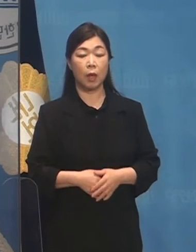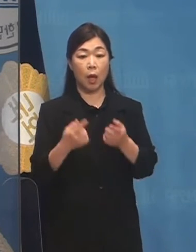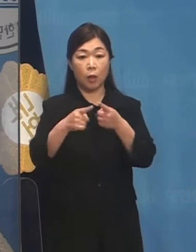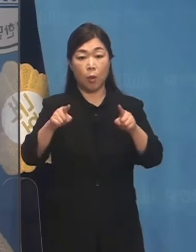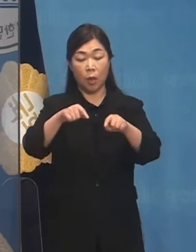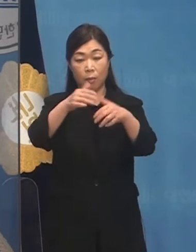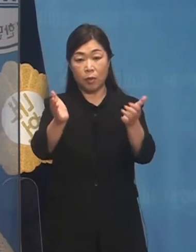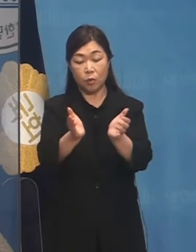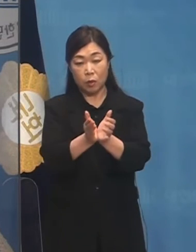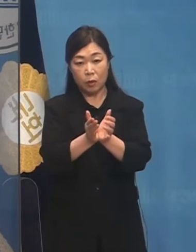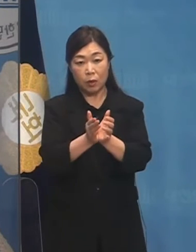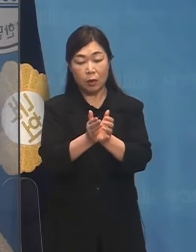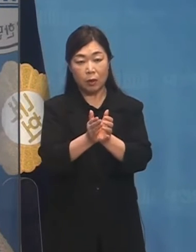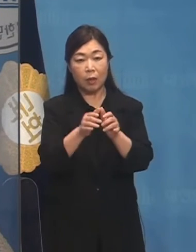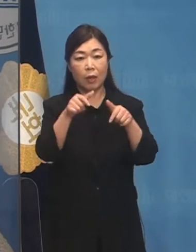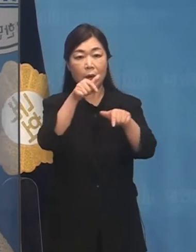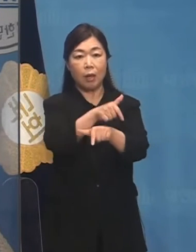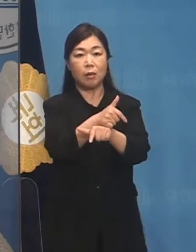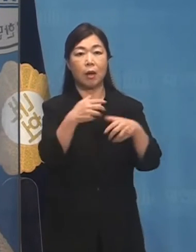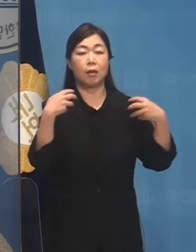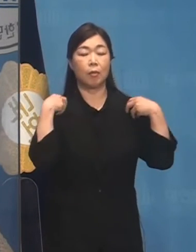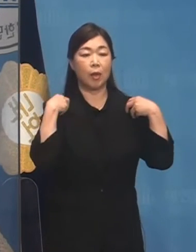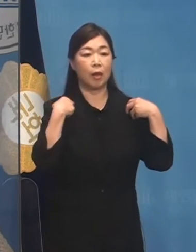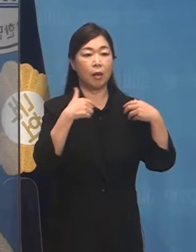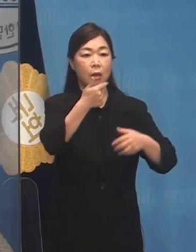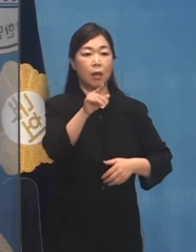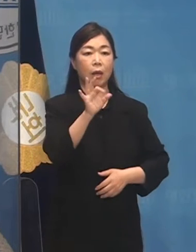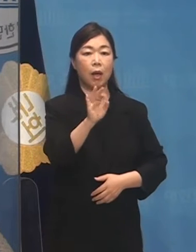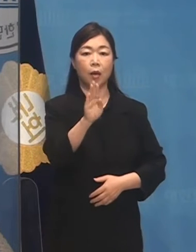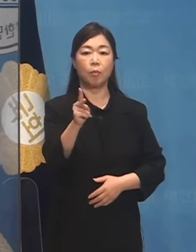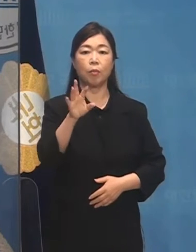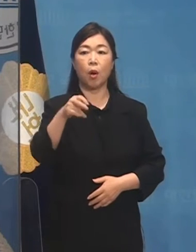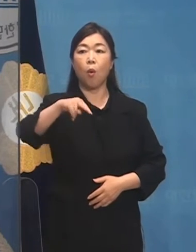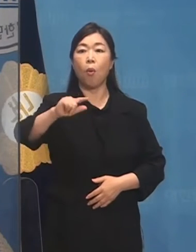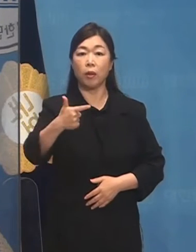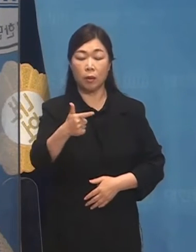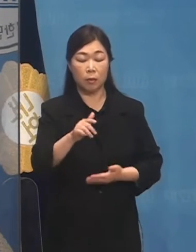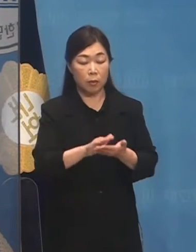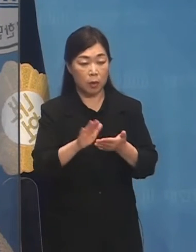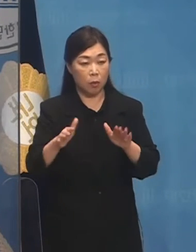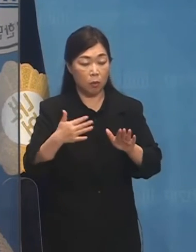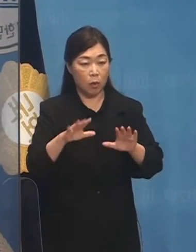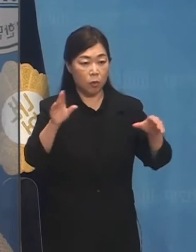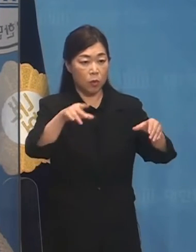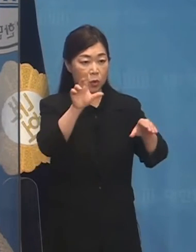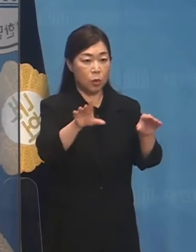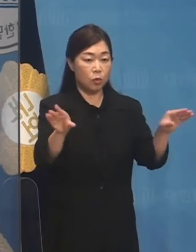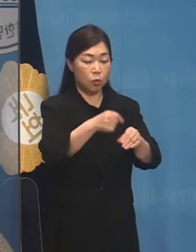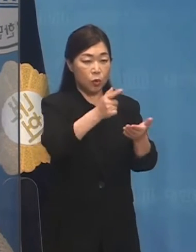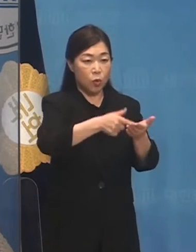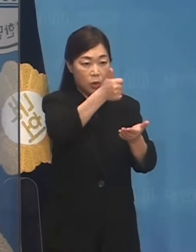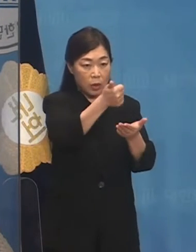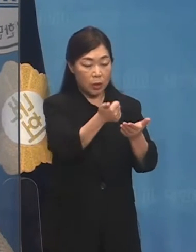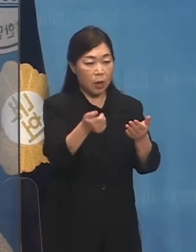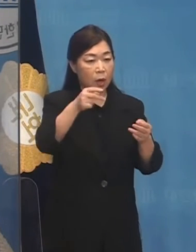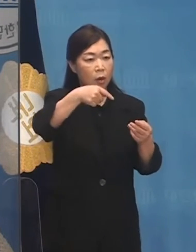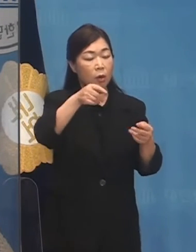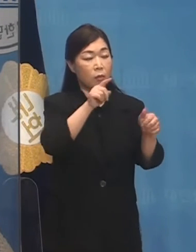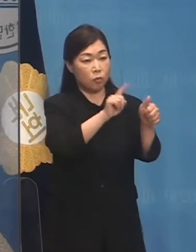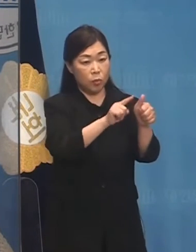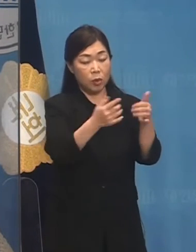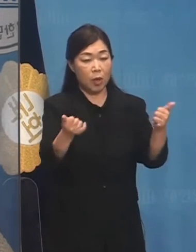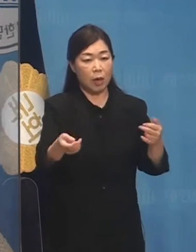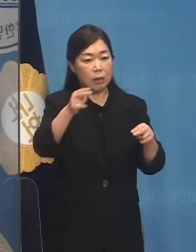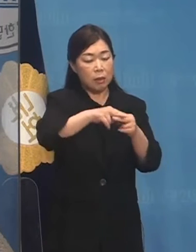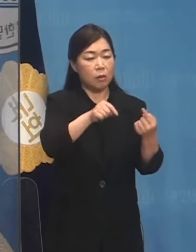더불어민주당 간사 강병훈 의원입니다. 저는 오늘 국무총리 후보자 인사청문회 일정을 재협의해서